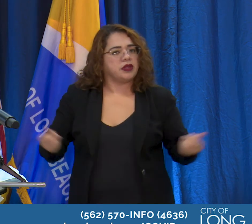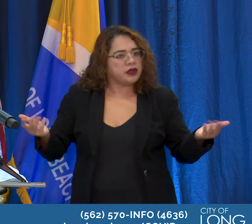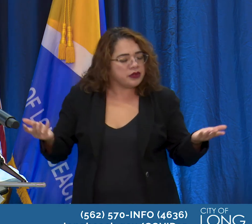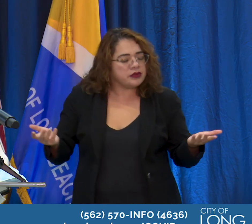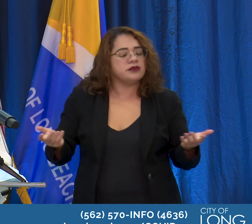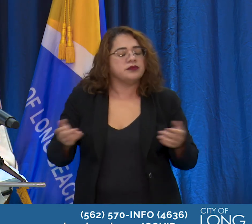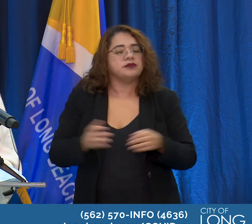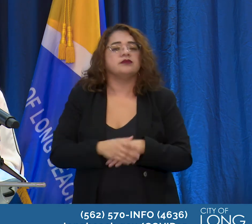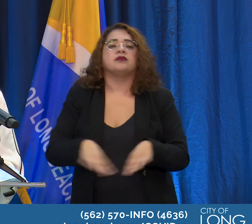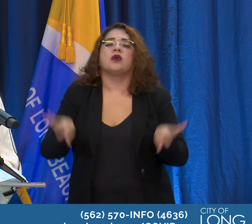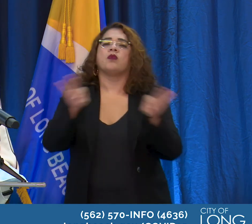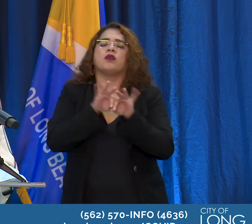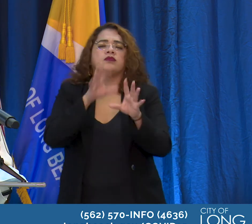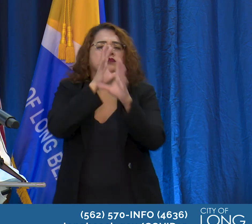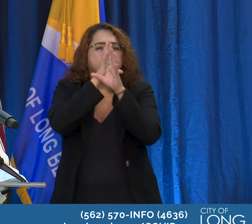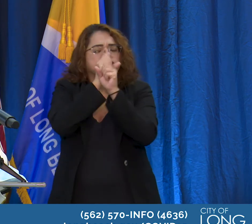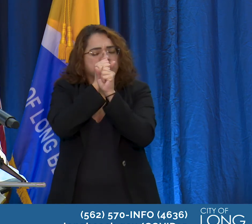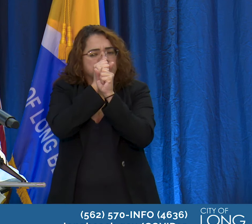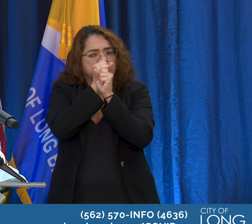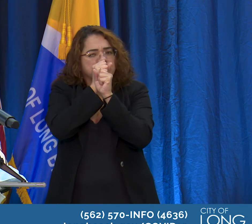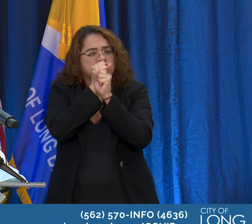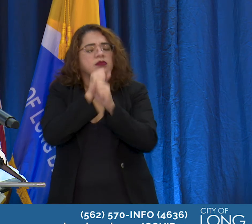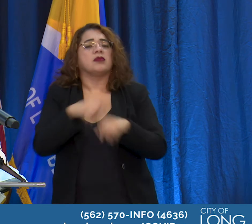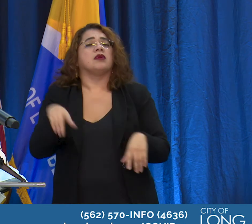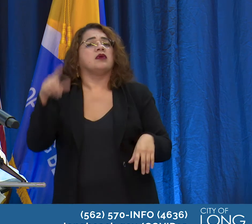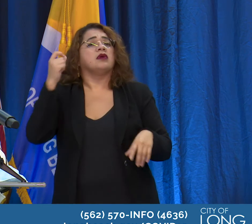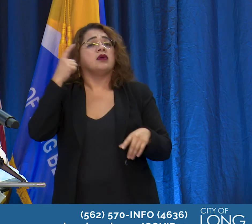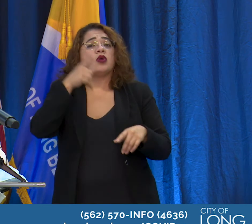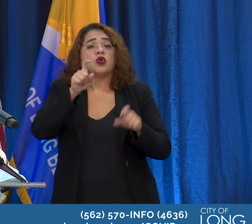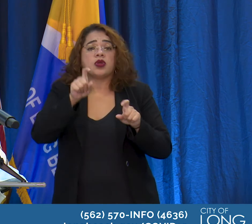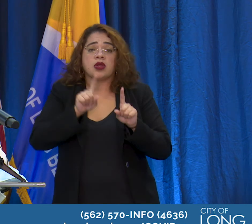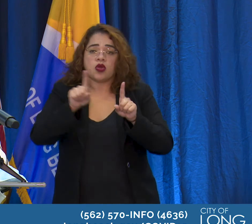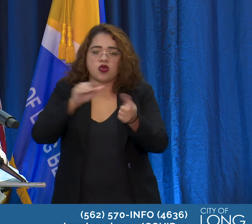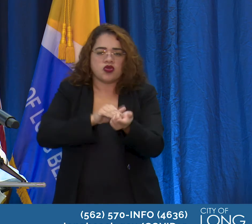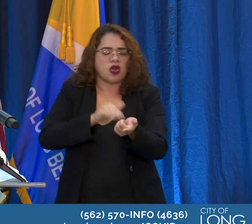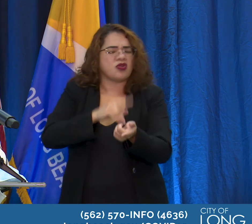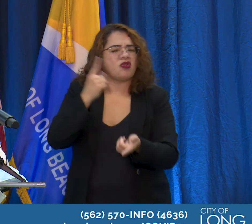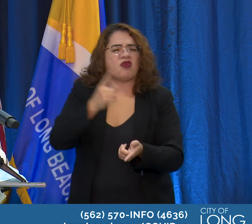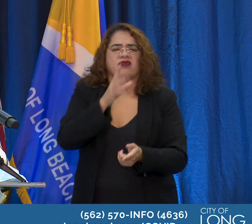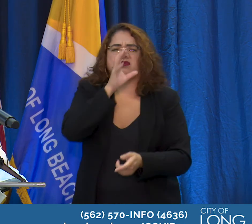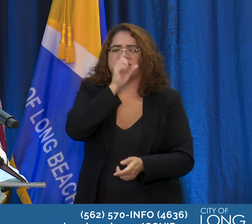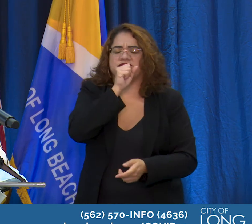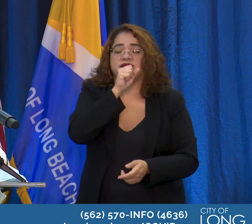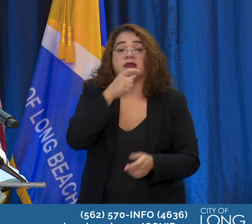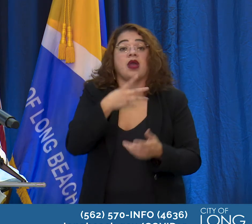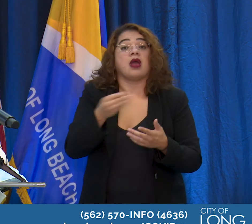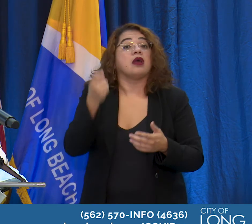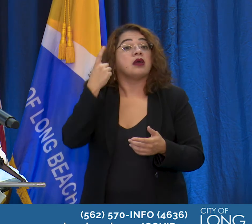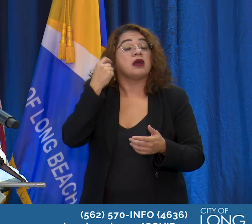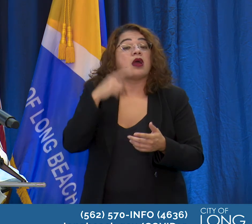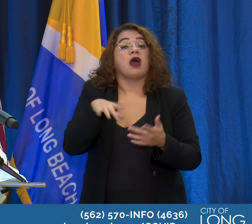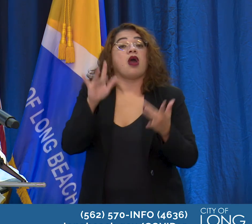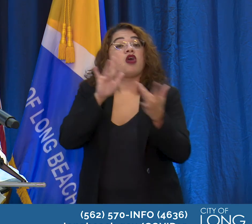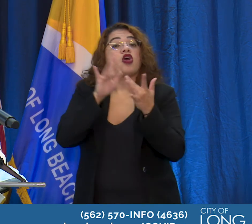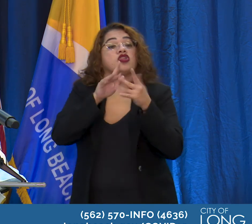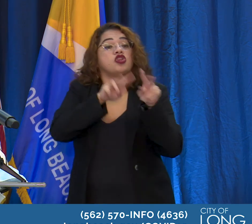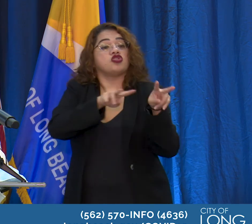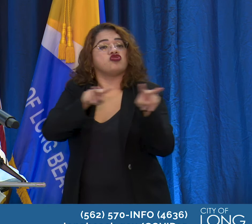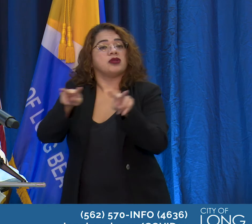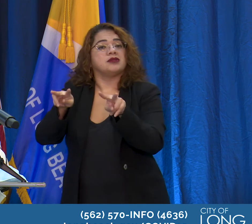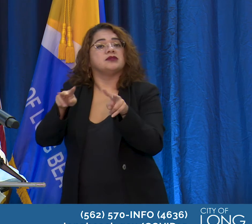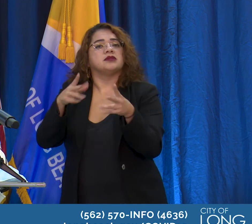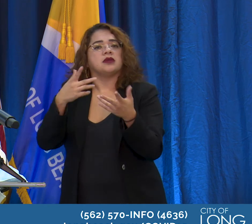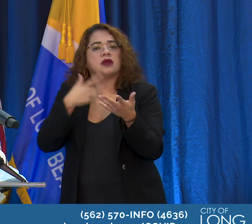confidencialidad de quienes buscan atención médica y de quienes pueden ser parte de cualquier investigación